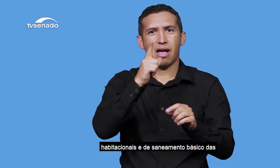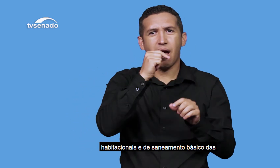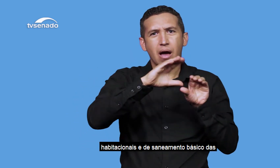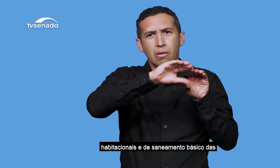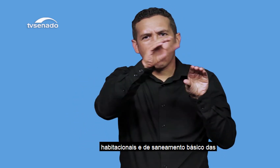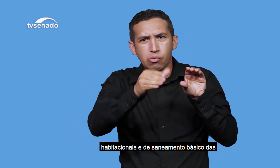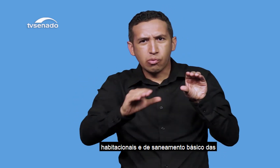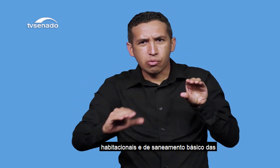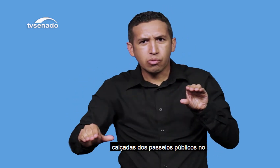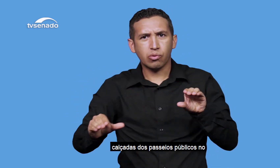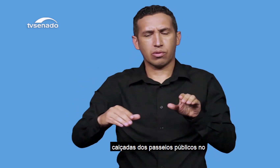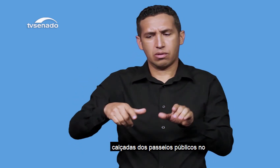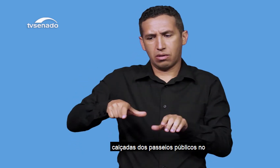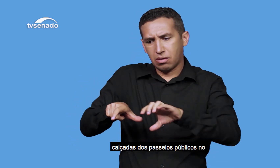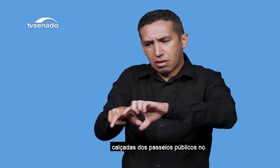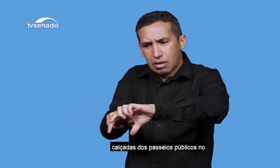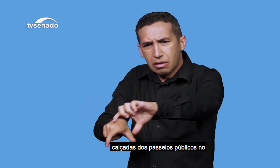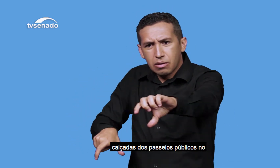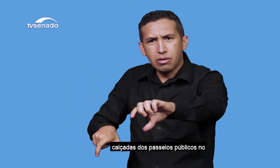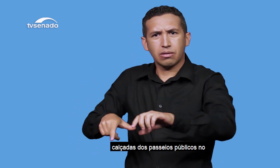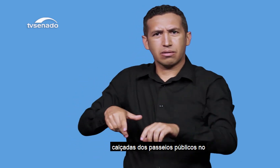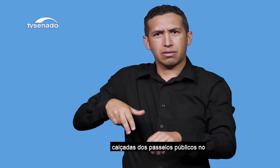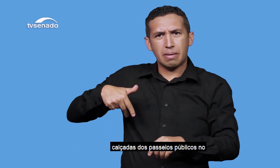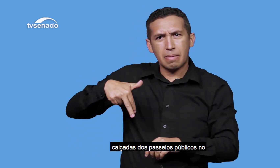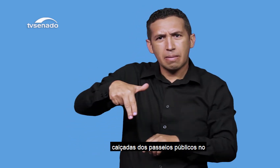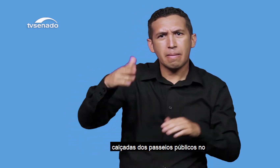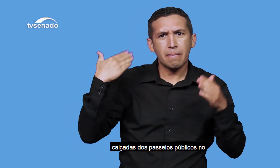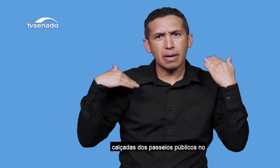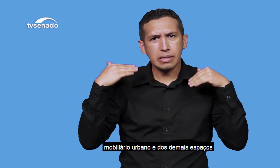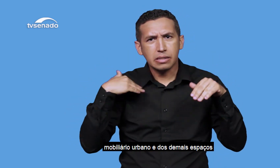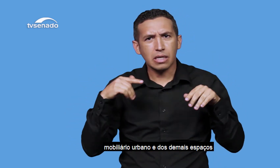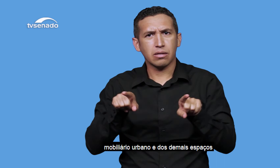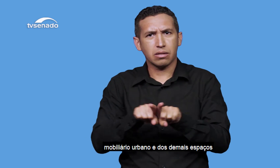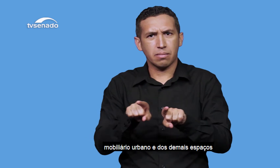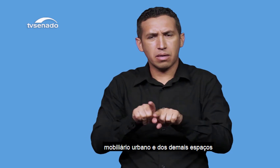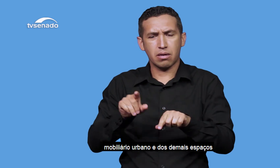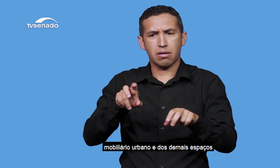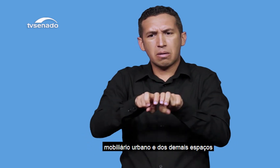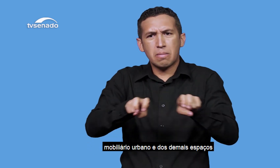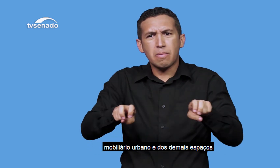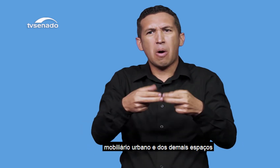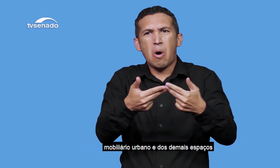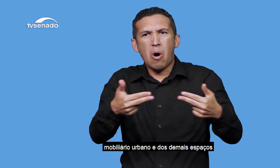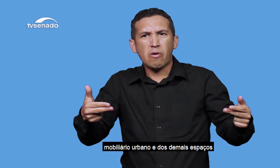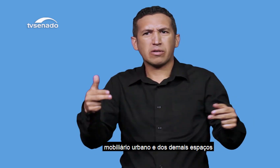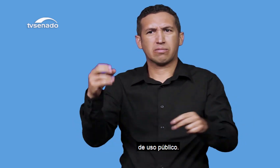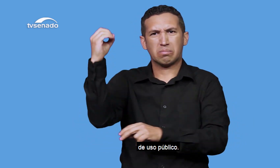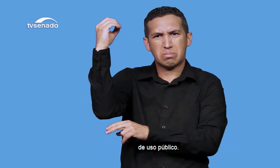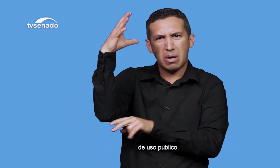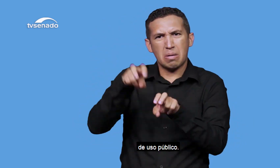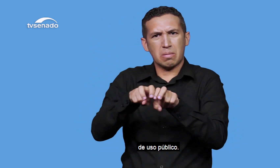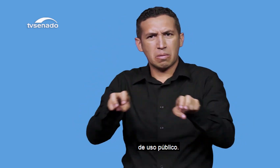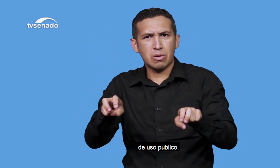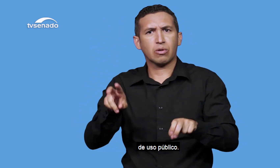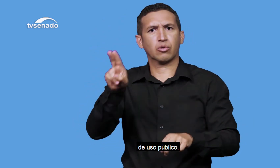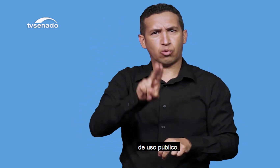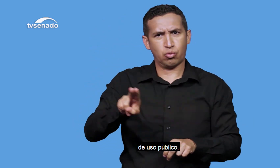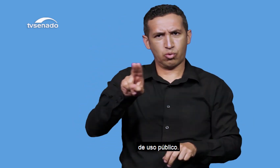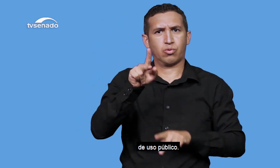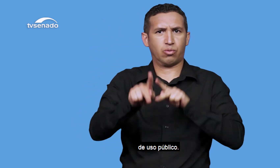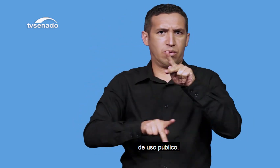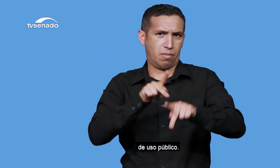básico das calçadas dos passeios públicos do mobiliário urbano e dos demais espaços de uso